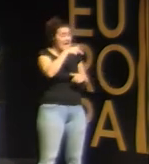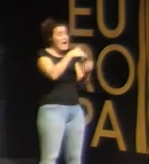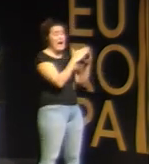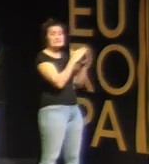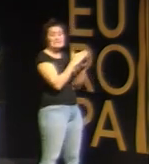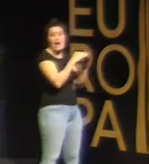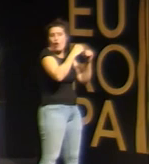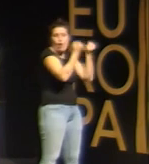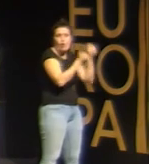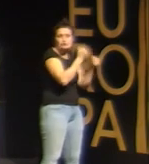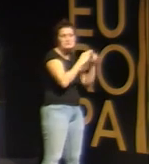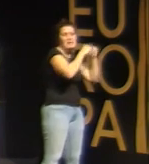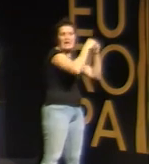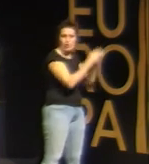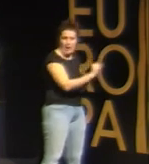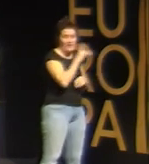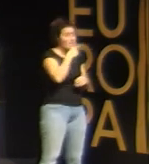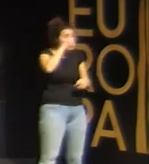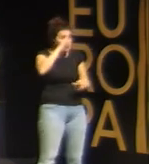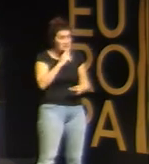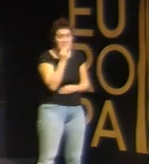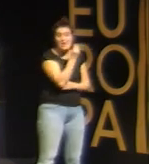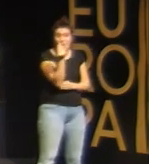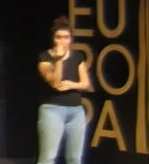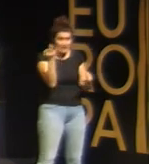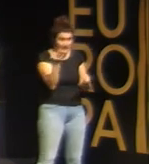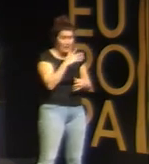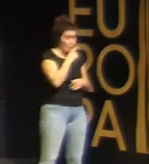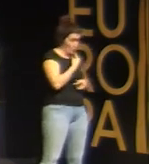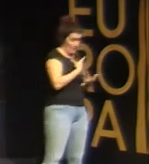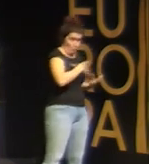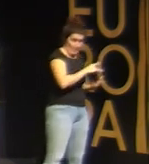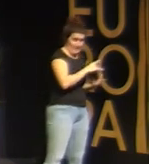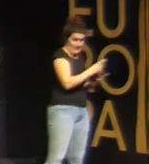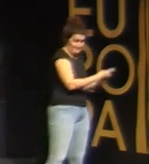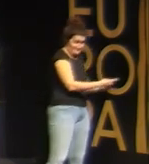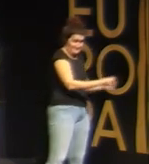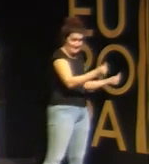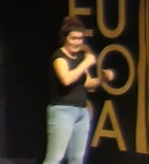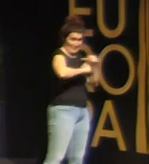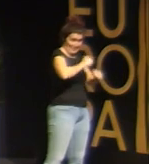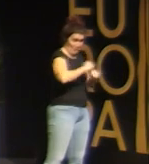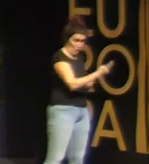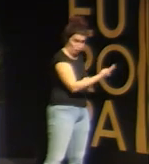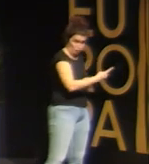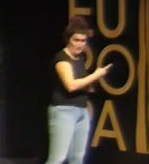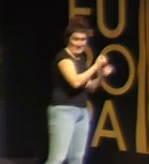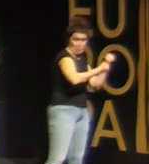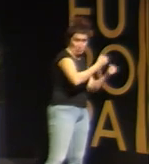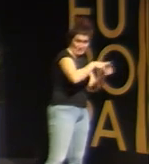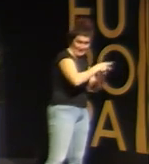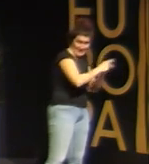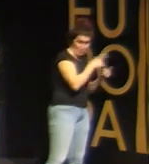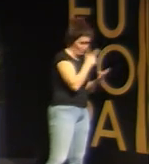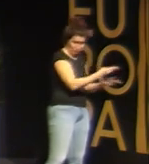y no sé qué es mejor porque probablemente estén hacia la extinción la profesión de cirujano y de mecánicos de coches es lo que